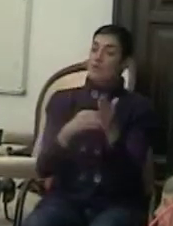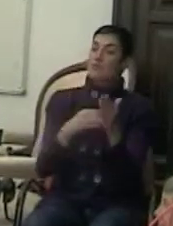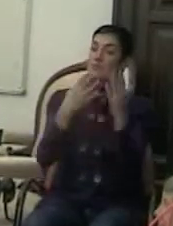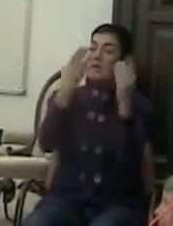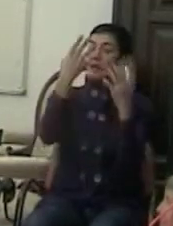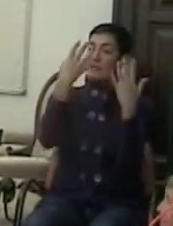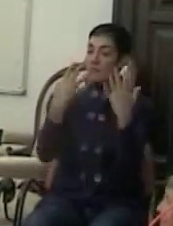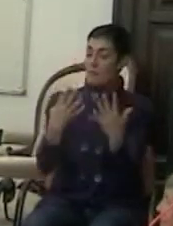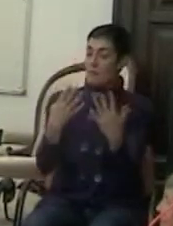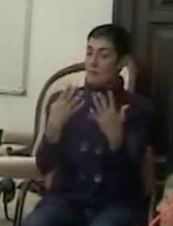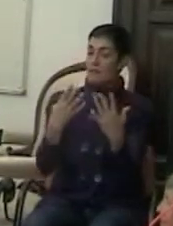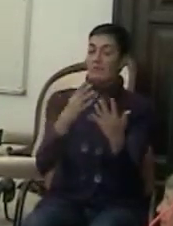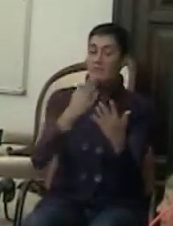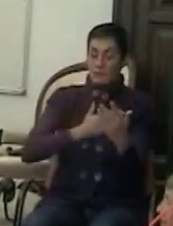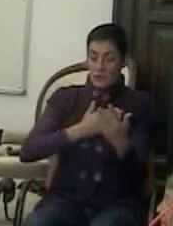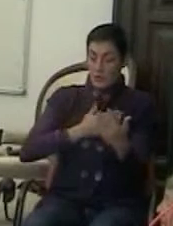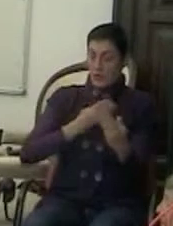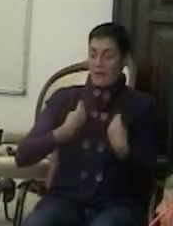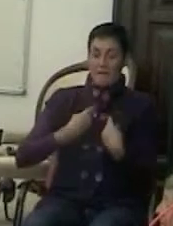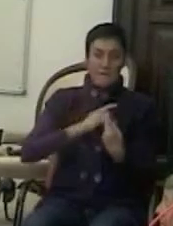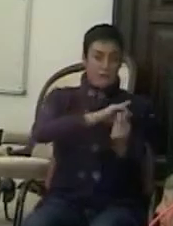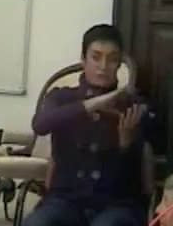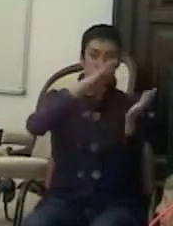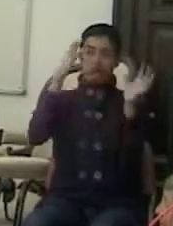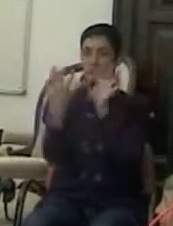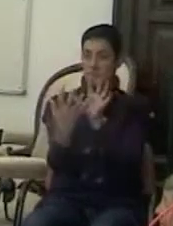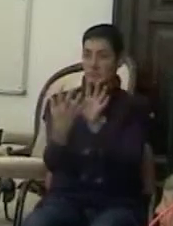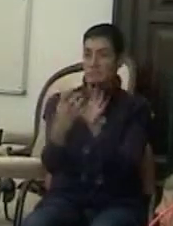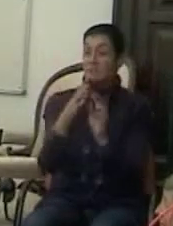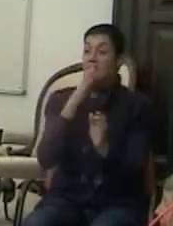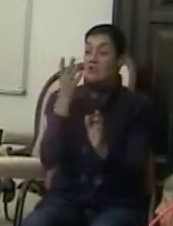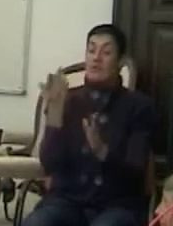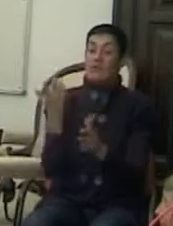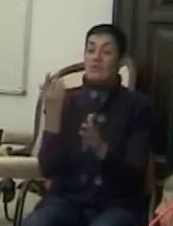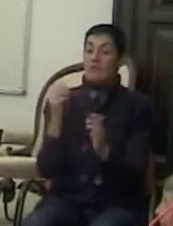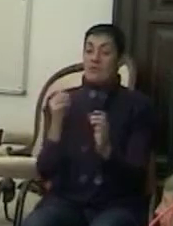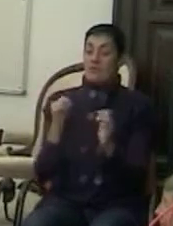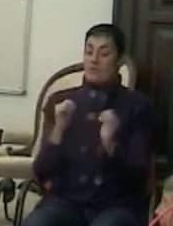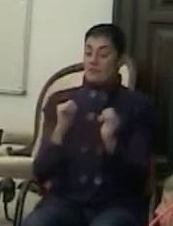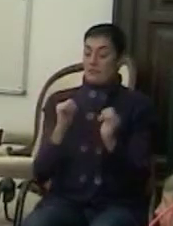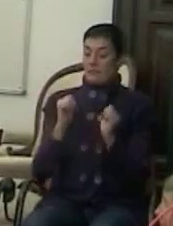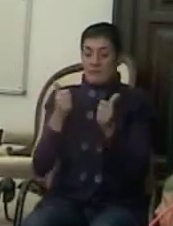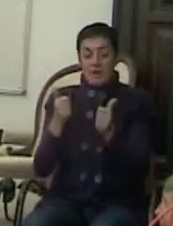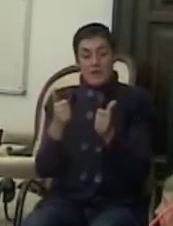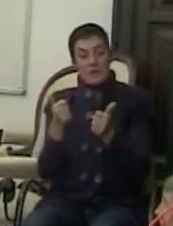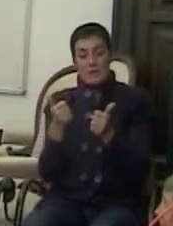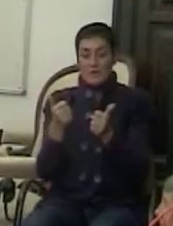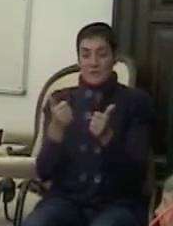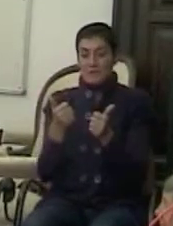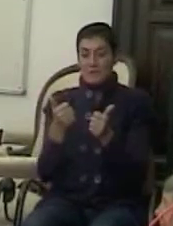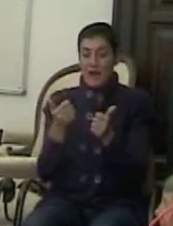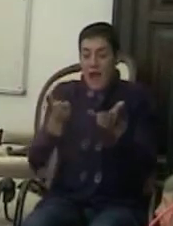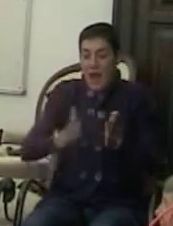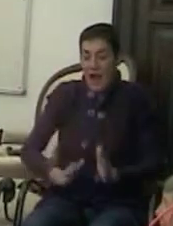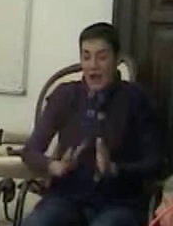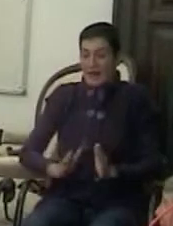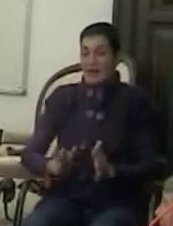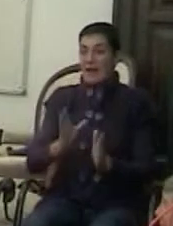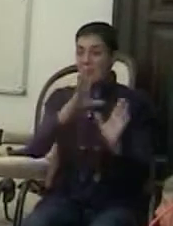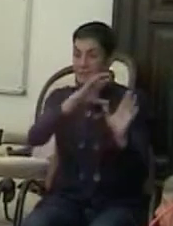ha cambiado. No os podéis imaginar desde que acogimos a la empresa saharaui, a Marian Hamoud y Mohamed